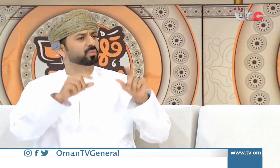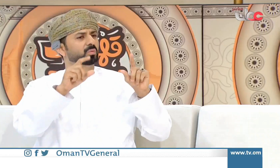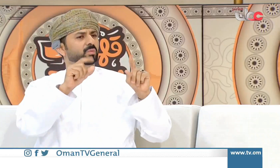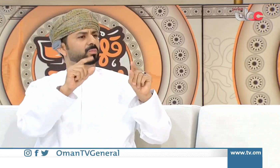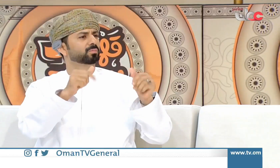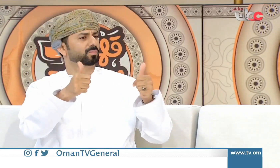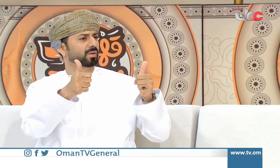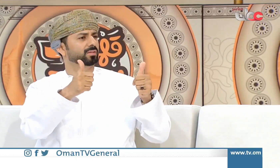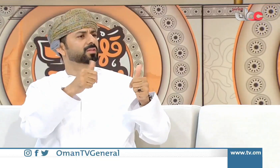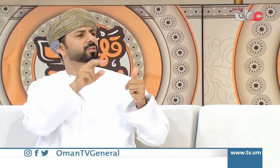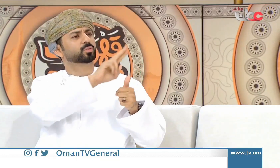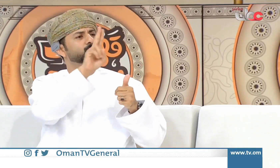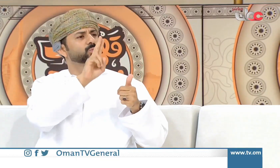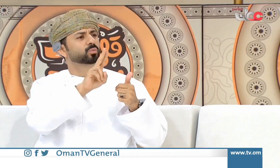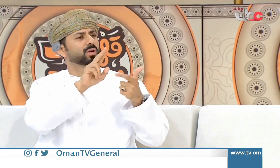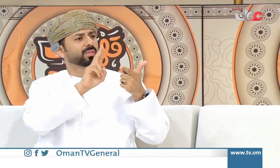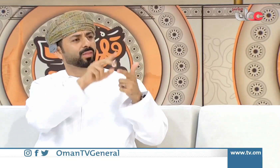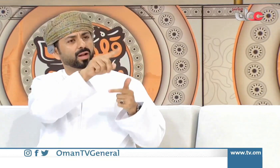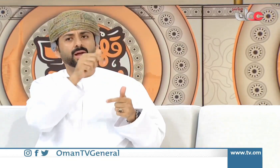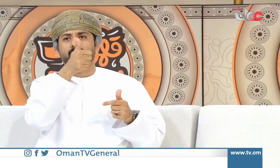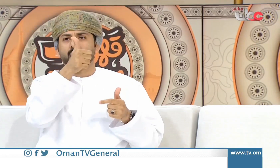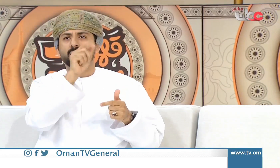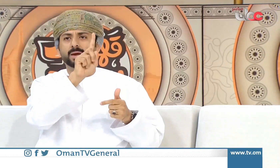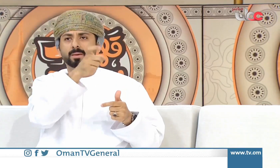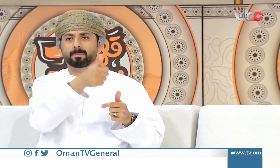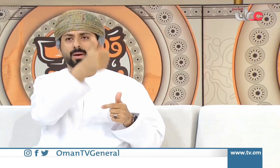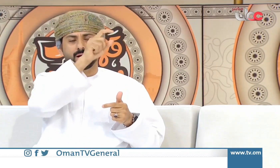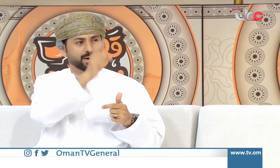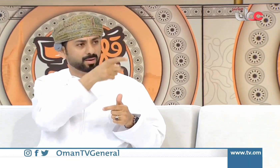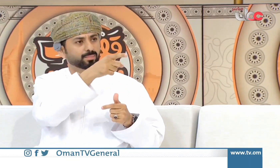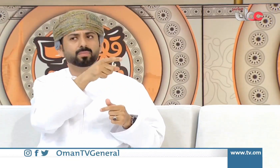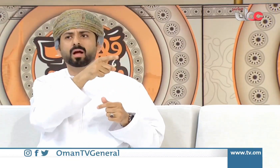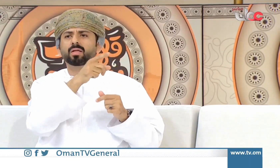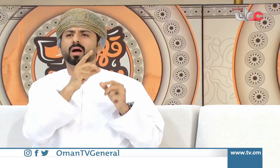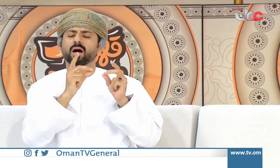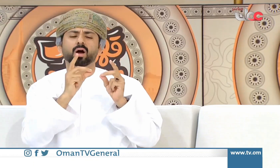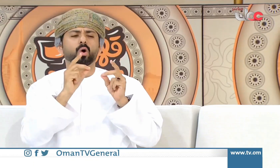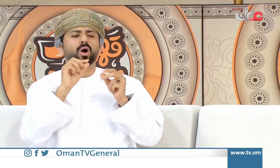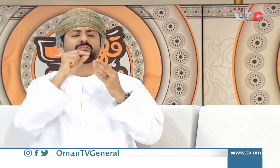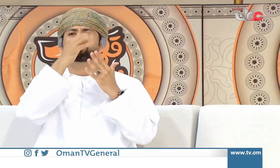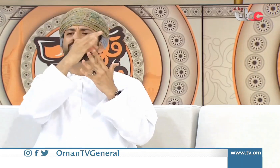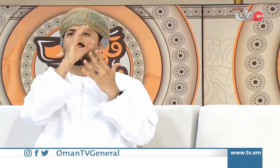جميل جدا، ممتاز أستاذ أبرار. أيضا أبرار كذلك